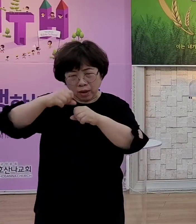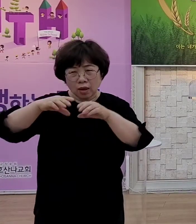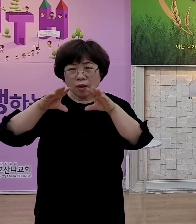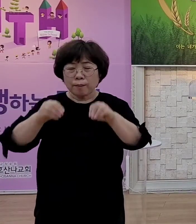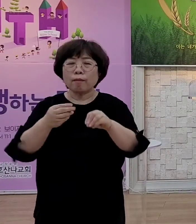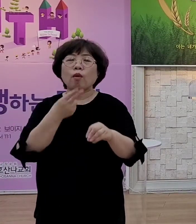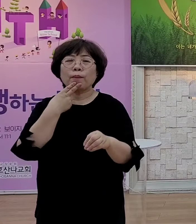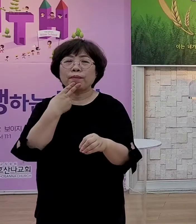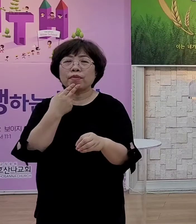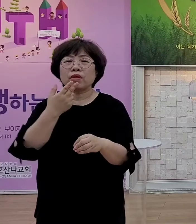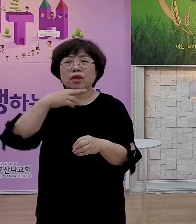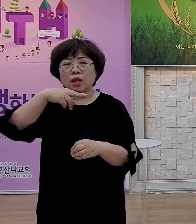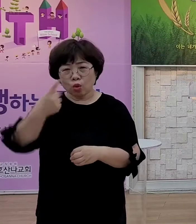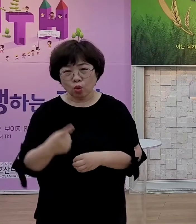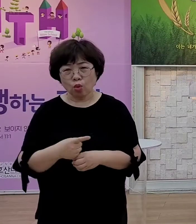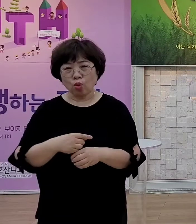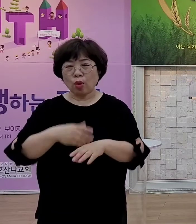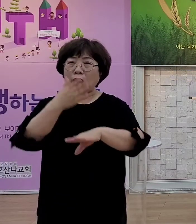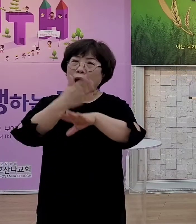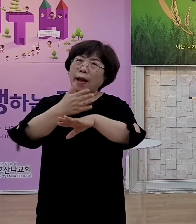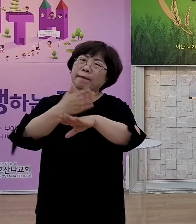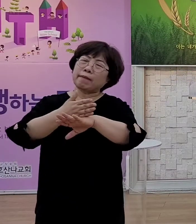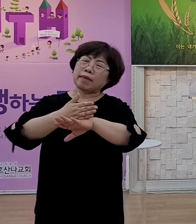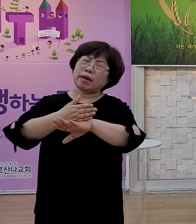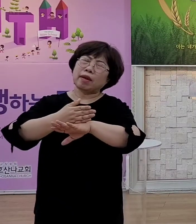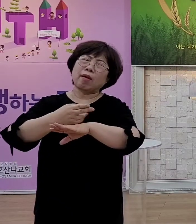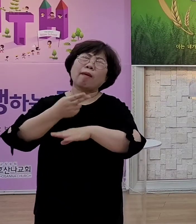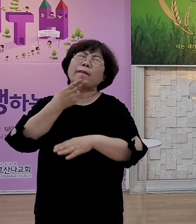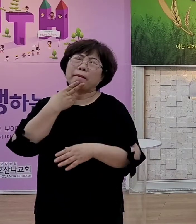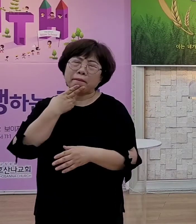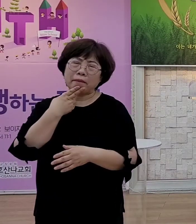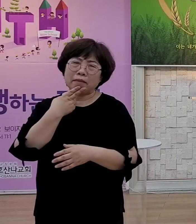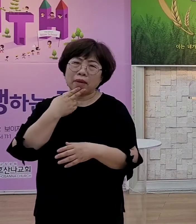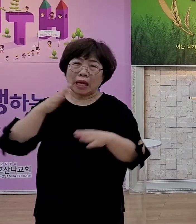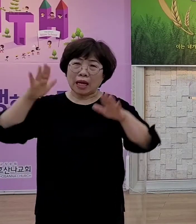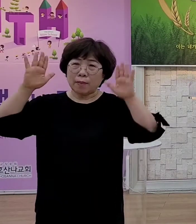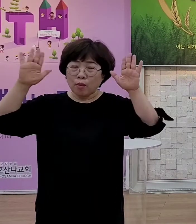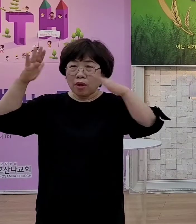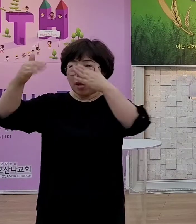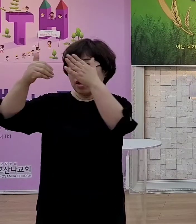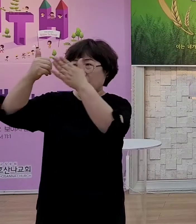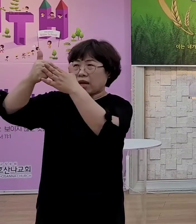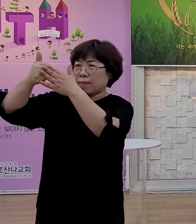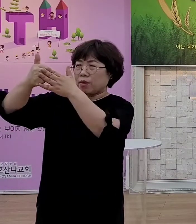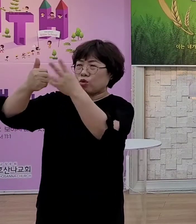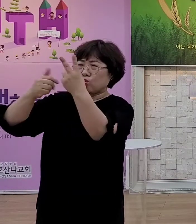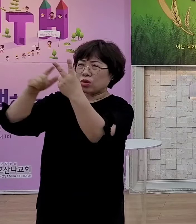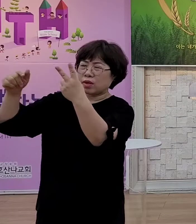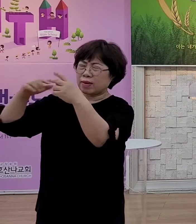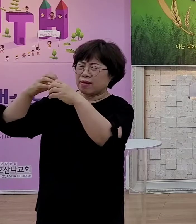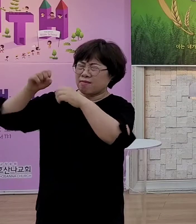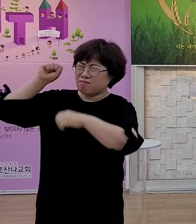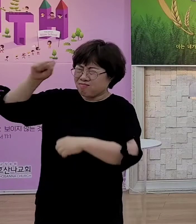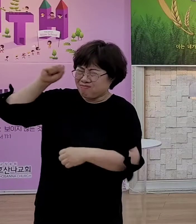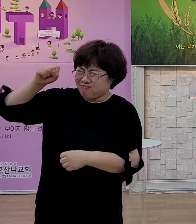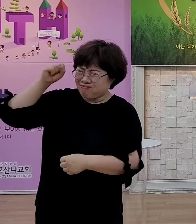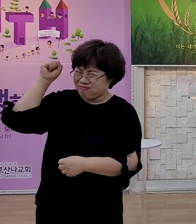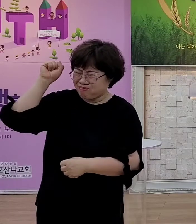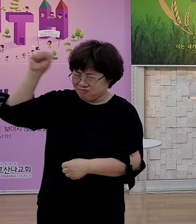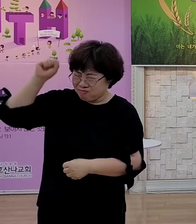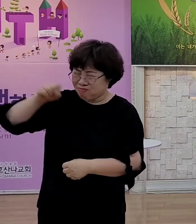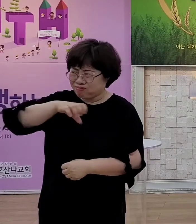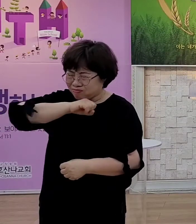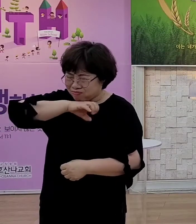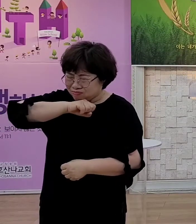매일같이 기적을 경험하면서도 끊임없이 하나님과 모세를 원망하고 그 불평이 그치지를 않았어요. 저